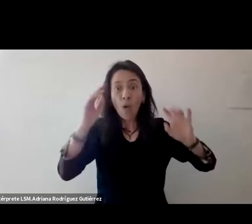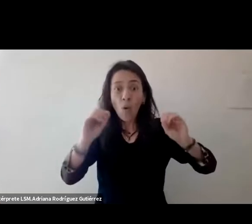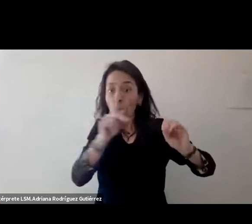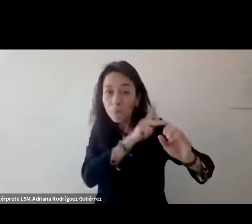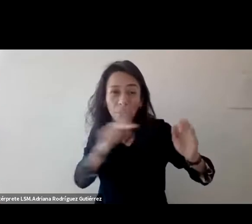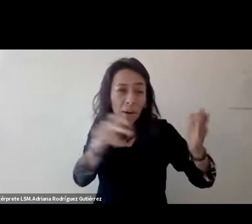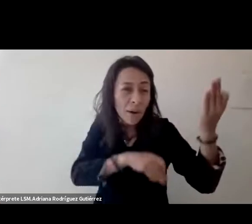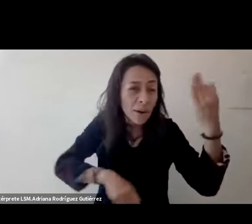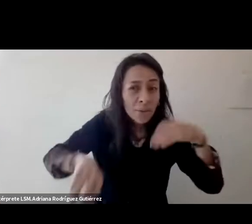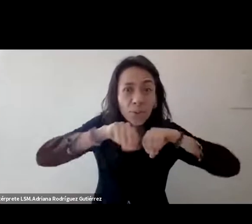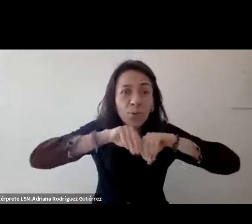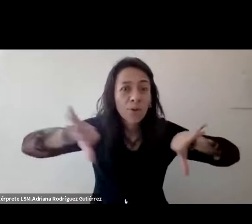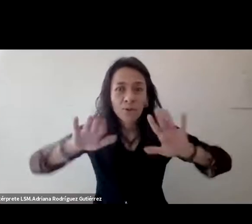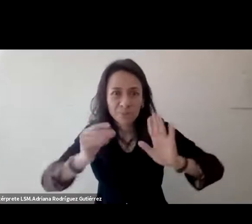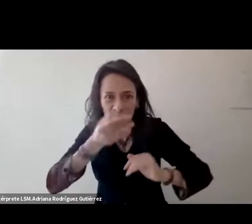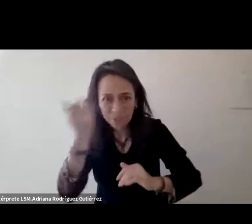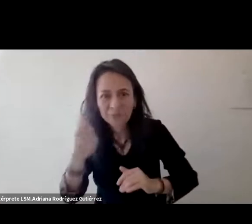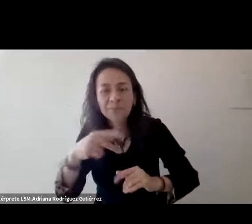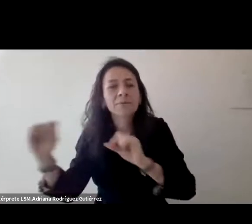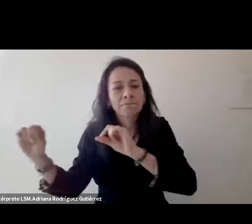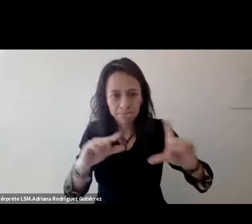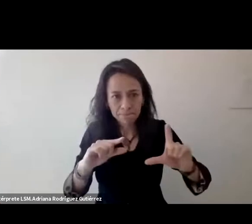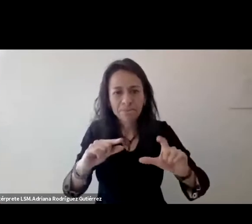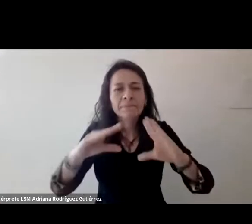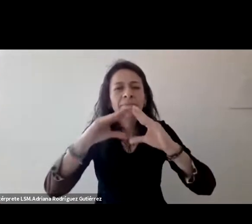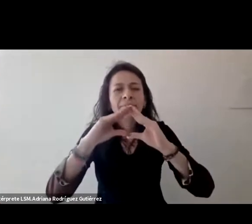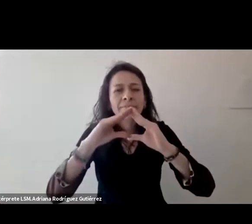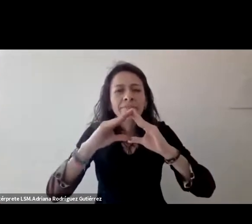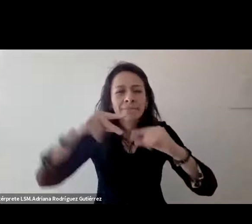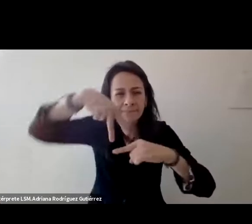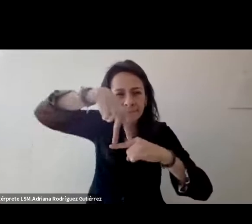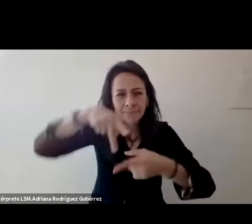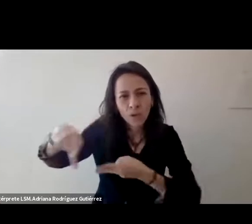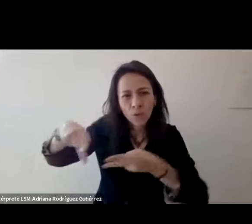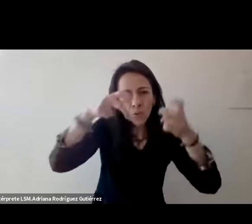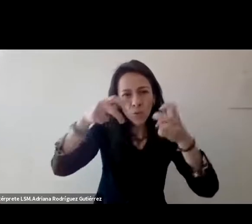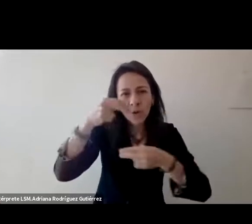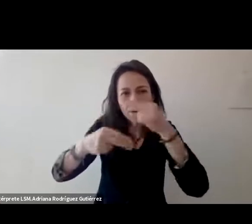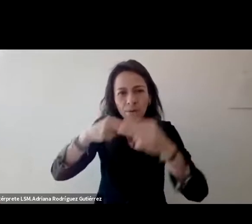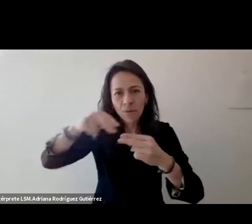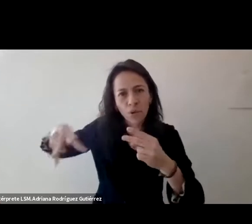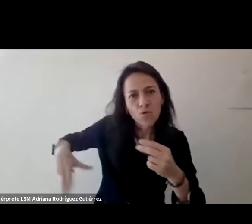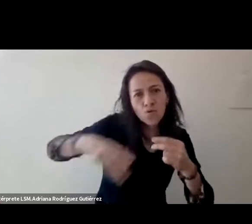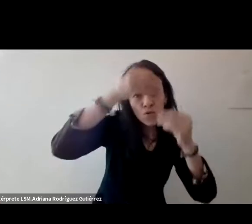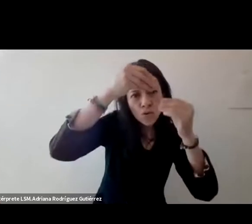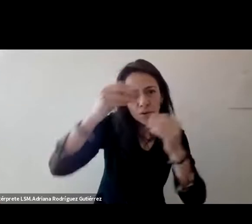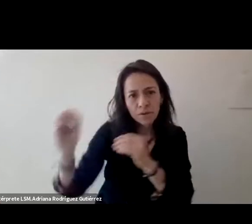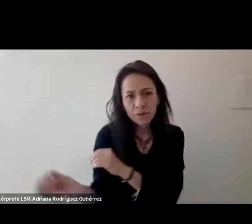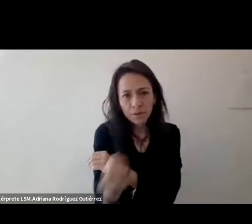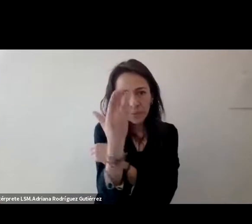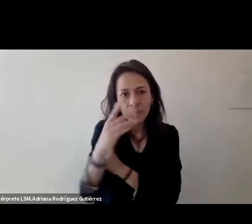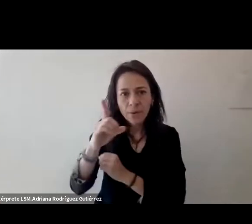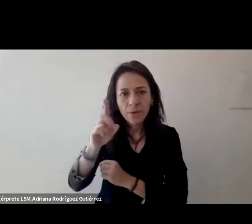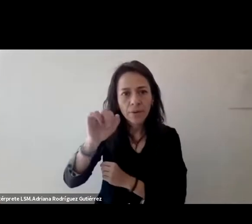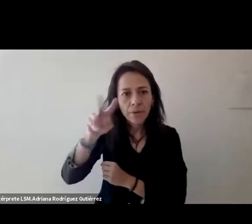lo ponemos, un drive también en donde están el material que hizo Alternativas y